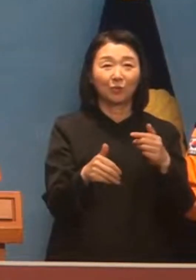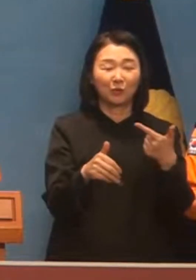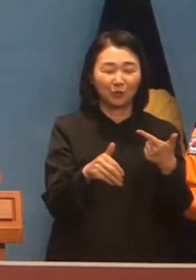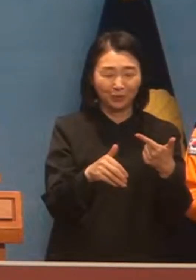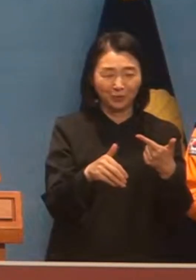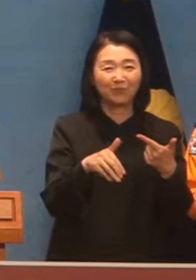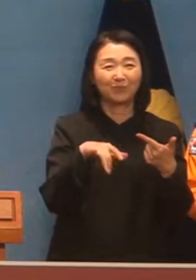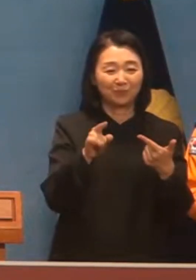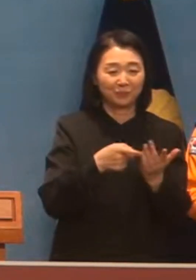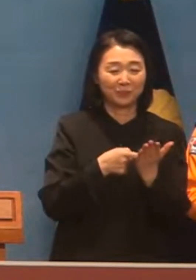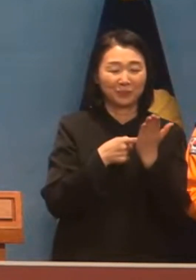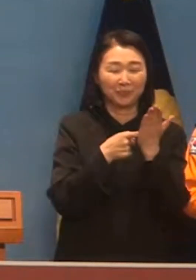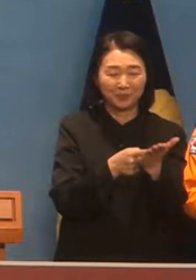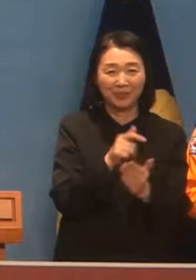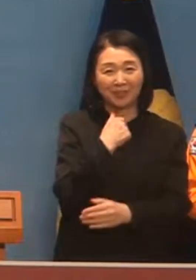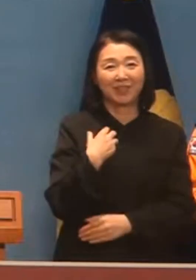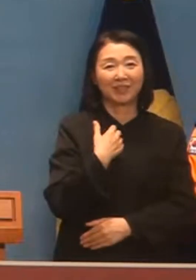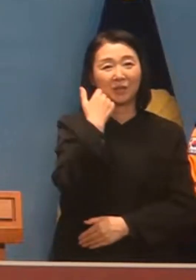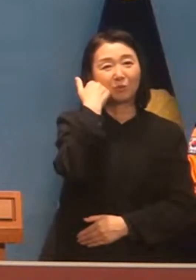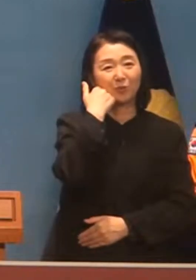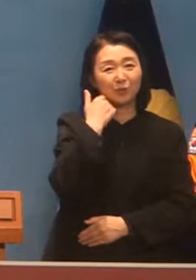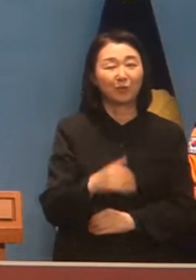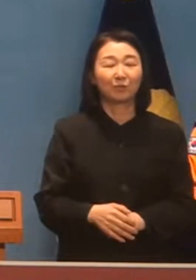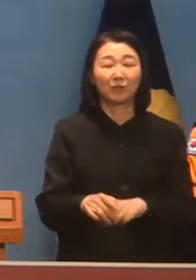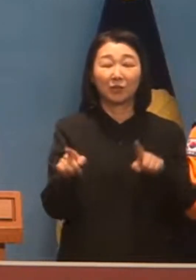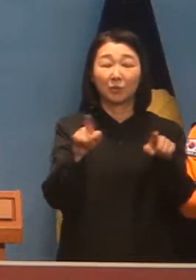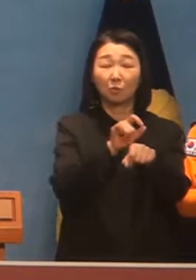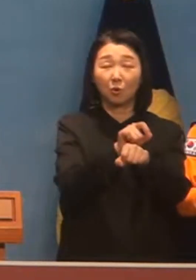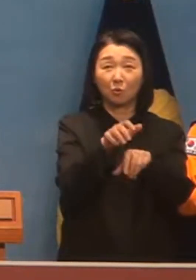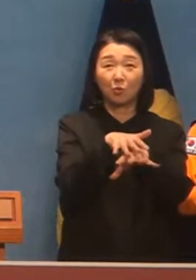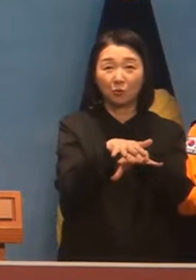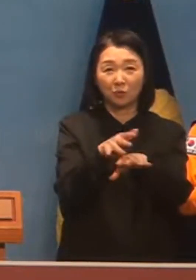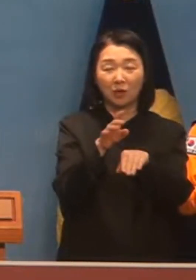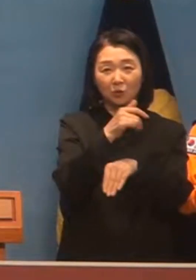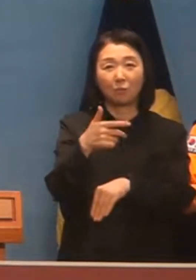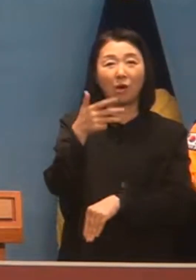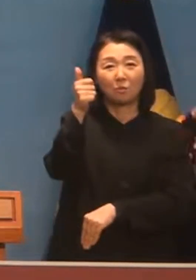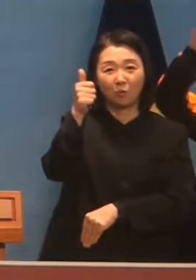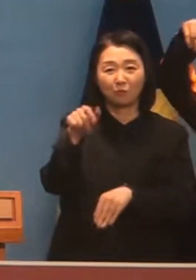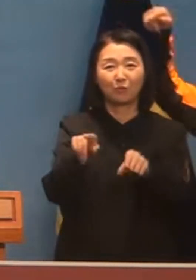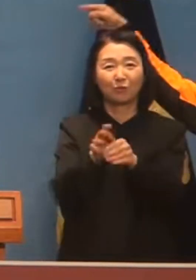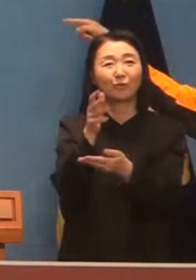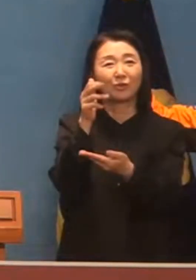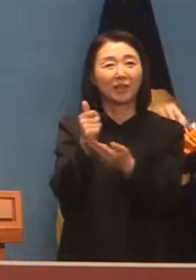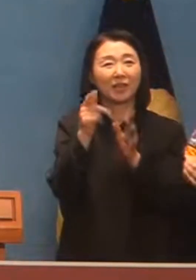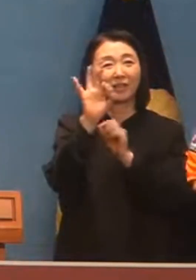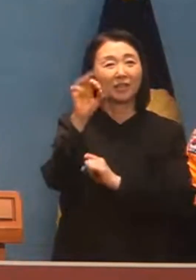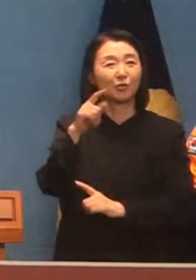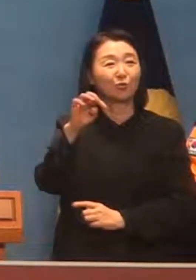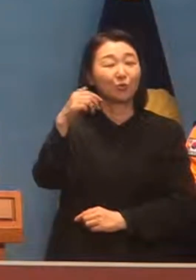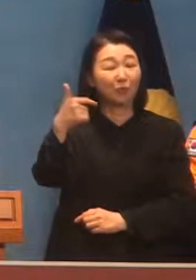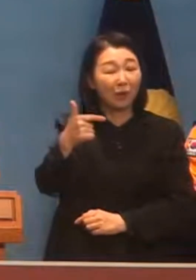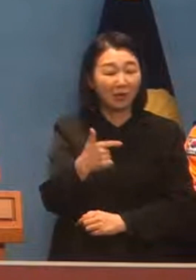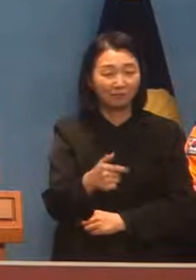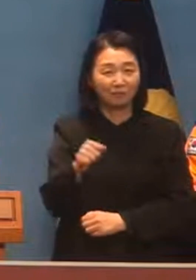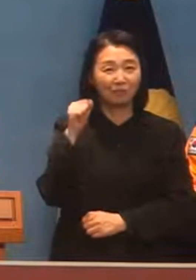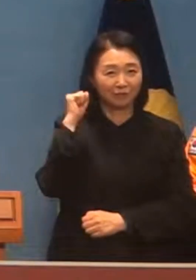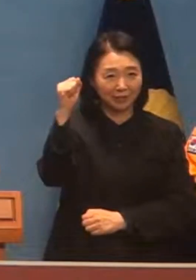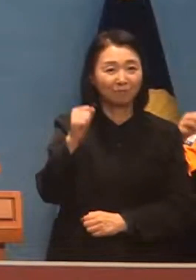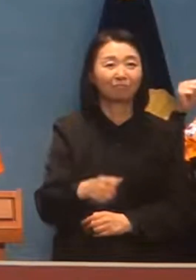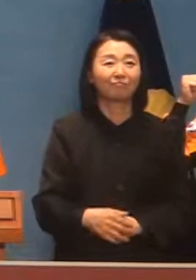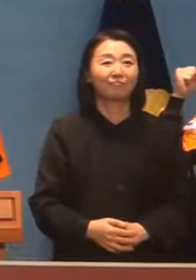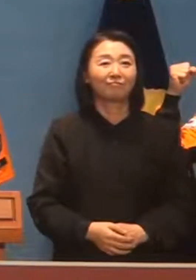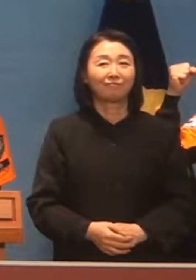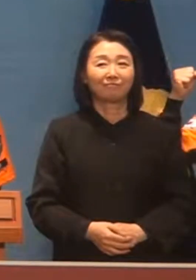발표 기자회견에 사회를 맡게 된 전국 공무원 노동자 보건본부 총무국장 이윤헌입니다. 주제 인사드리겠습니다.